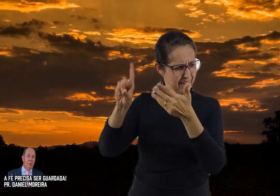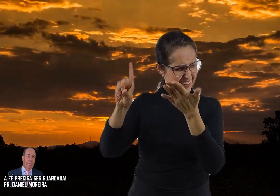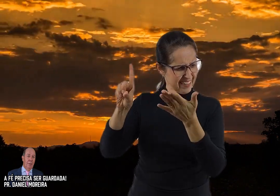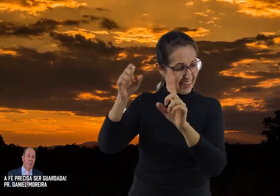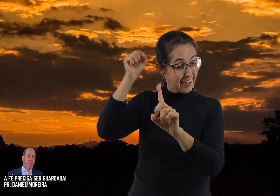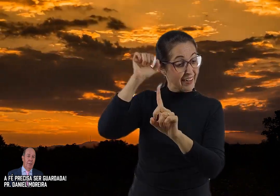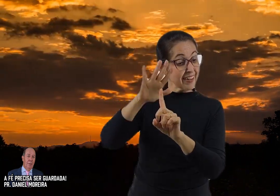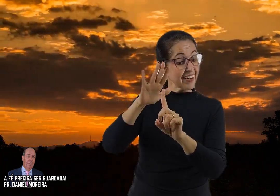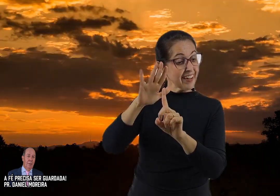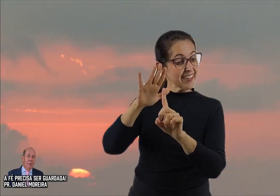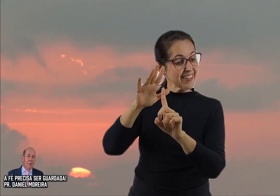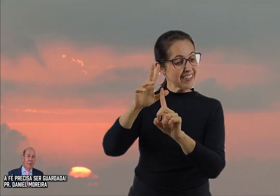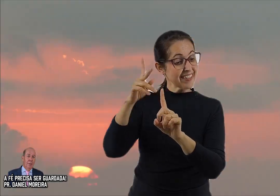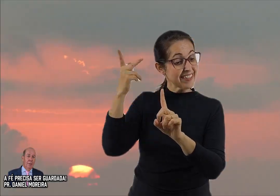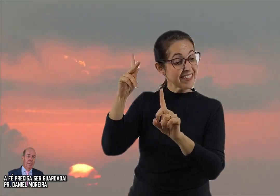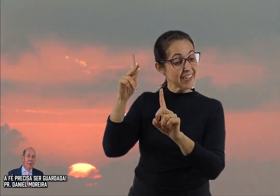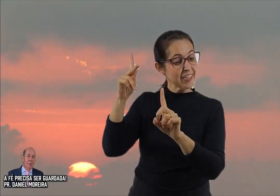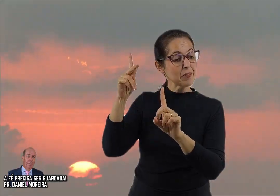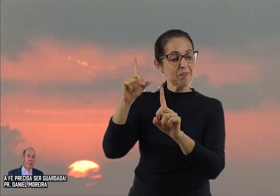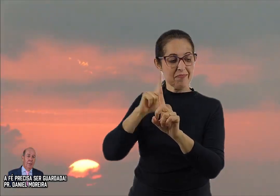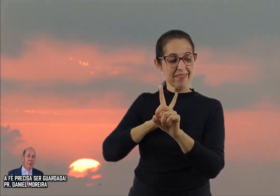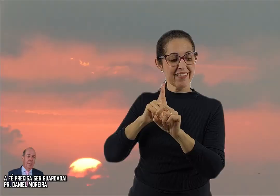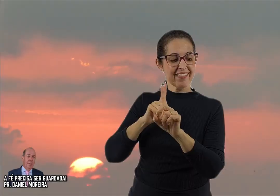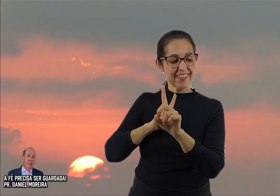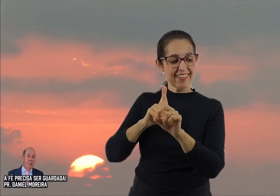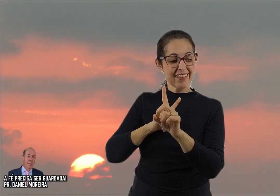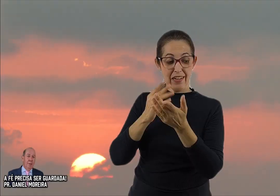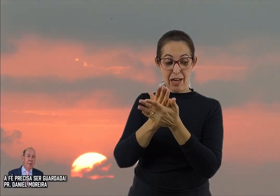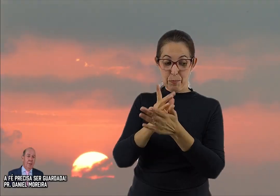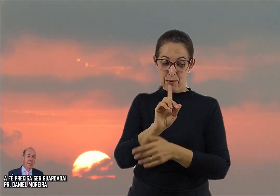A graça de Deus ainda está presente.